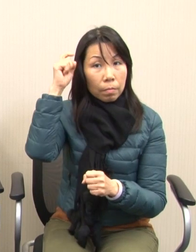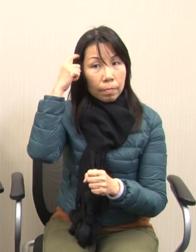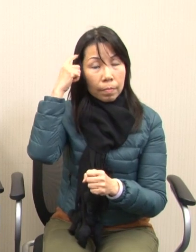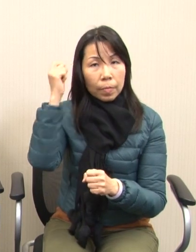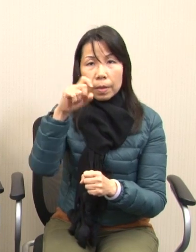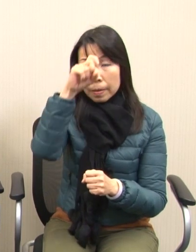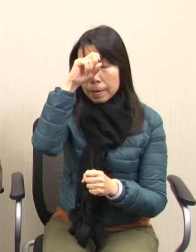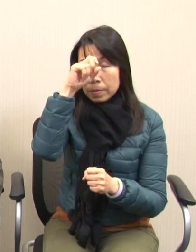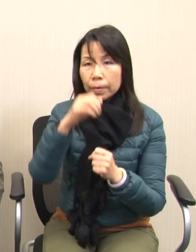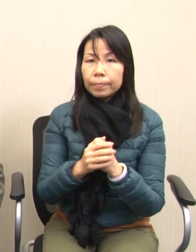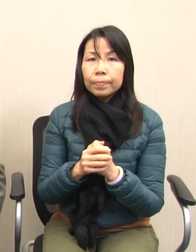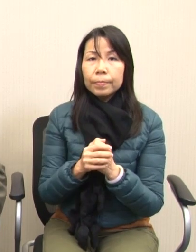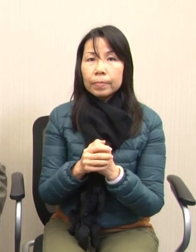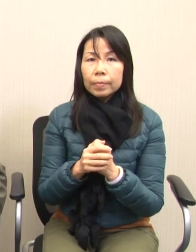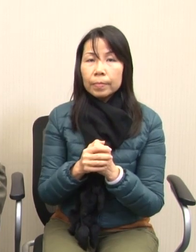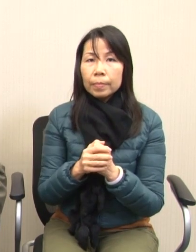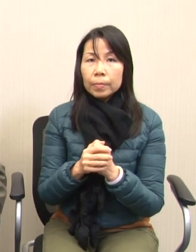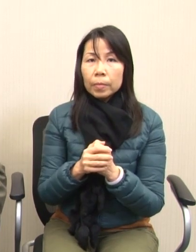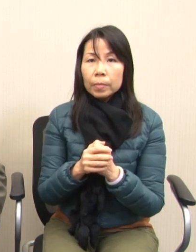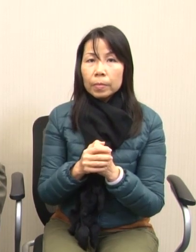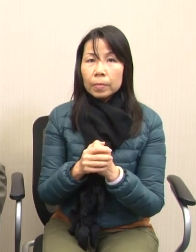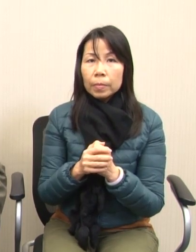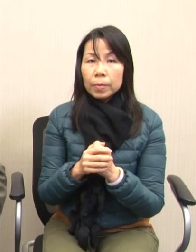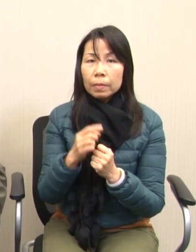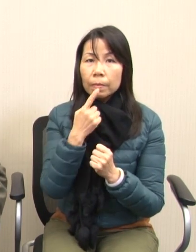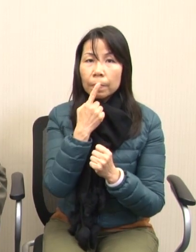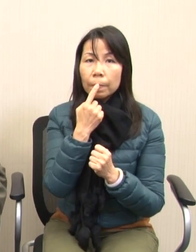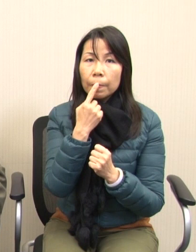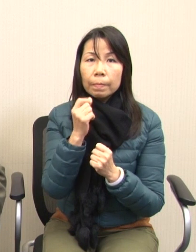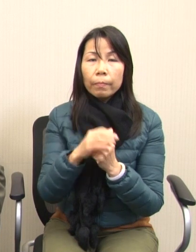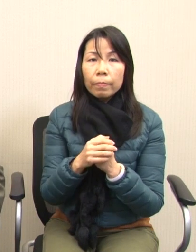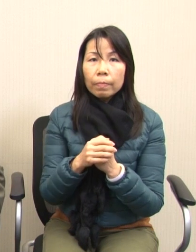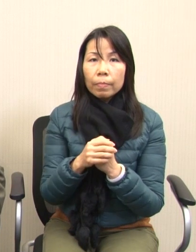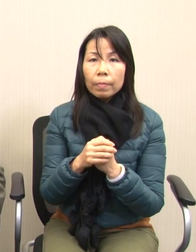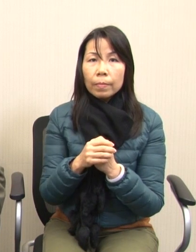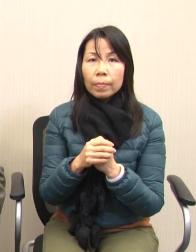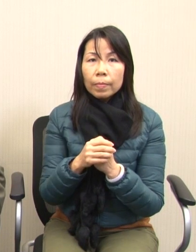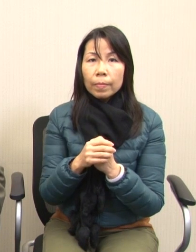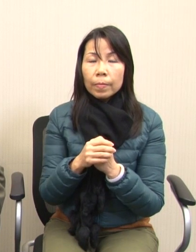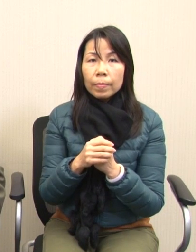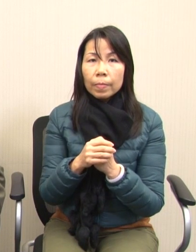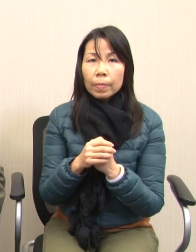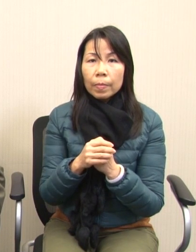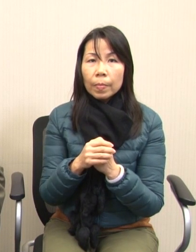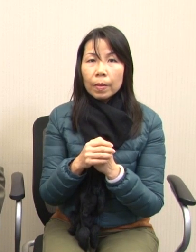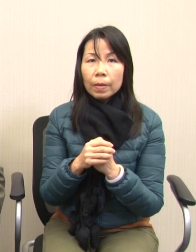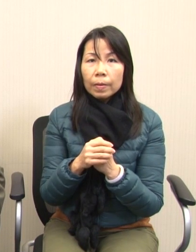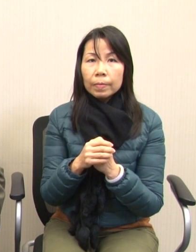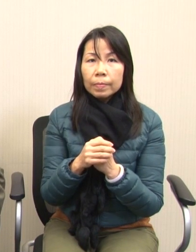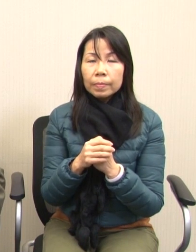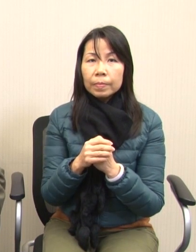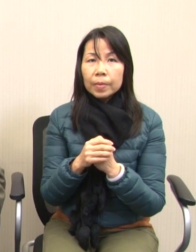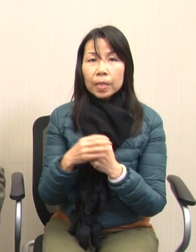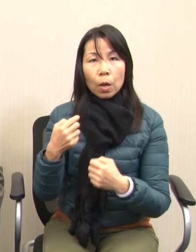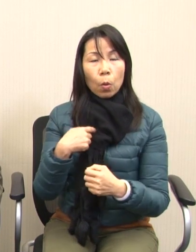我同大家位 ，meet my lips， 呢個就係 George Bush 競選嘅